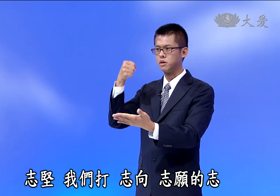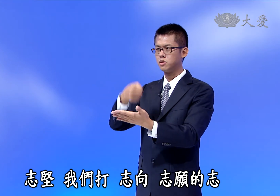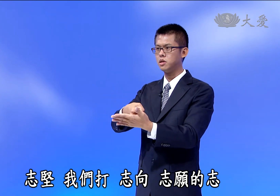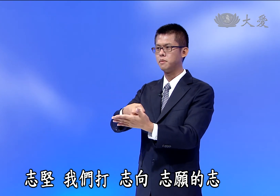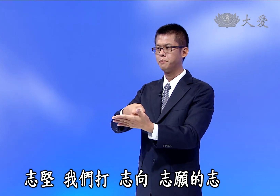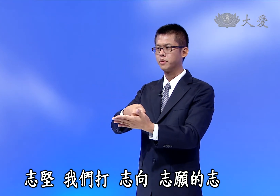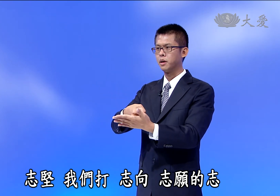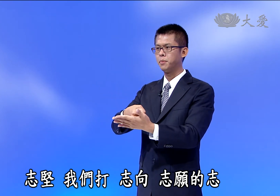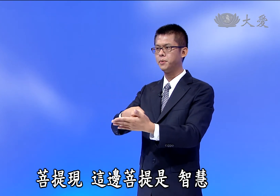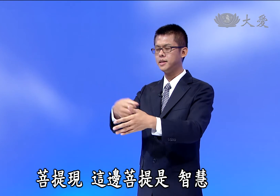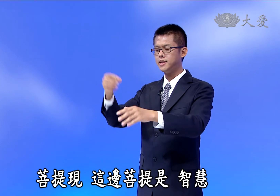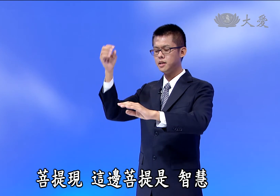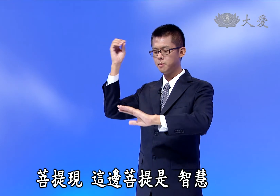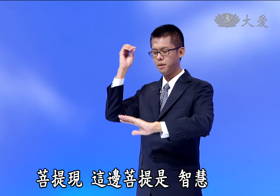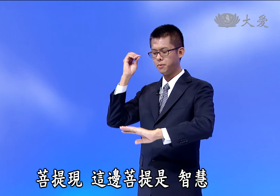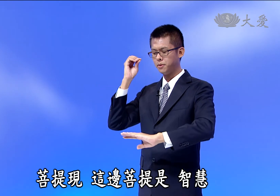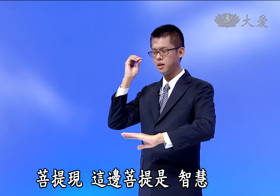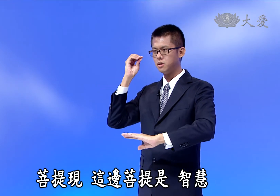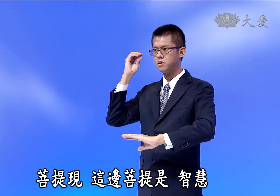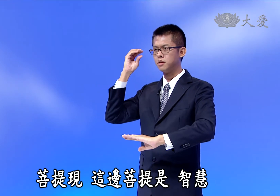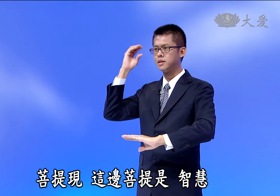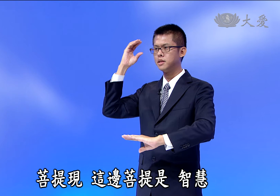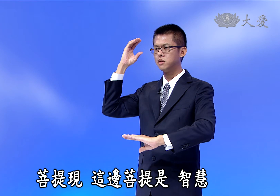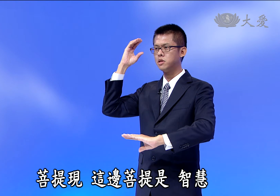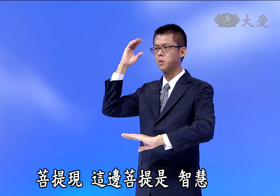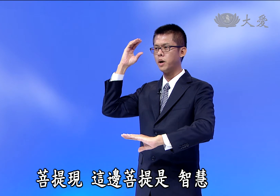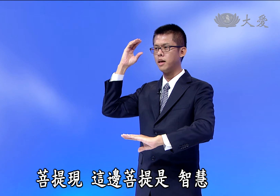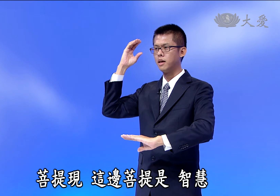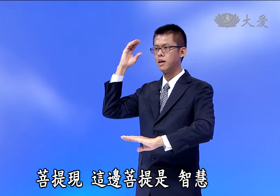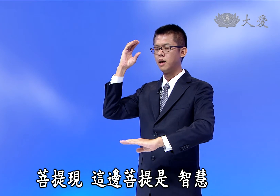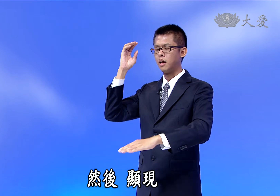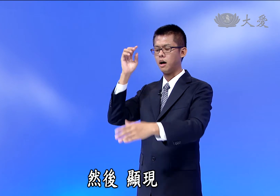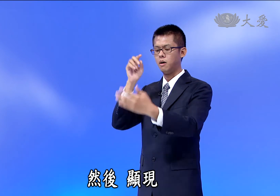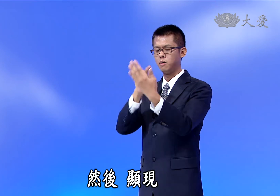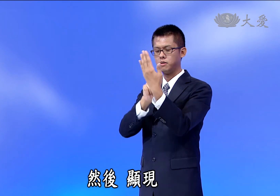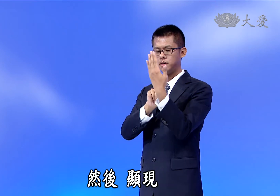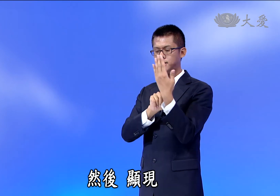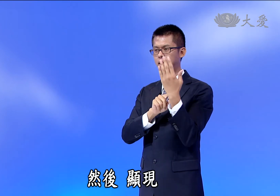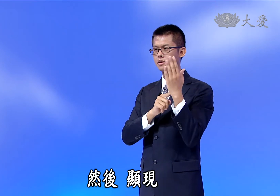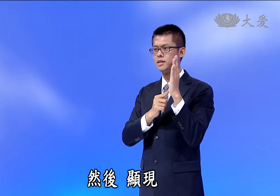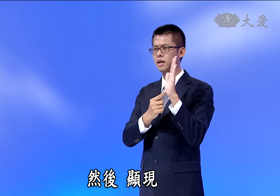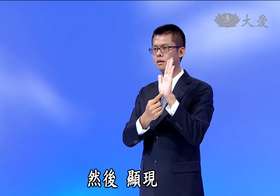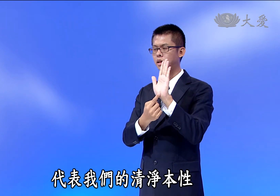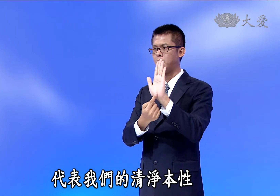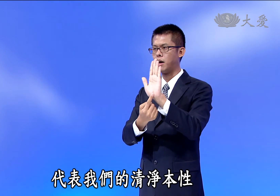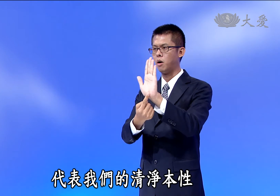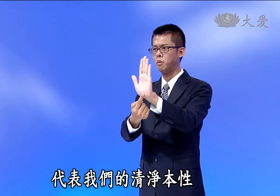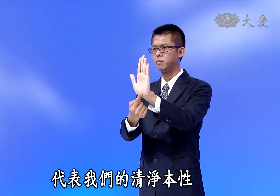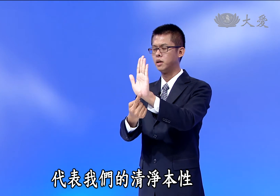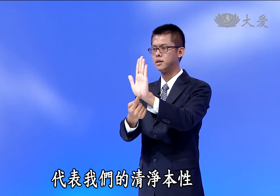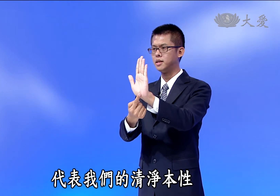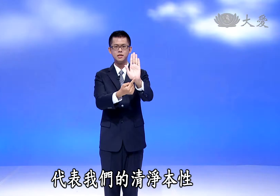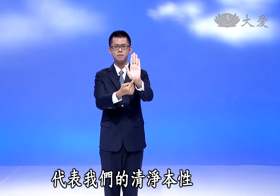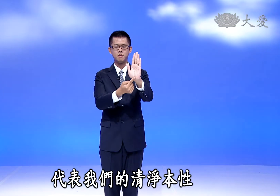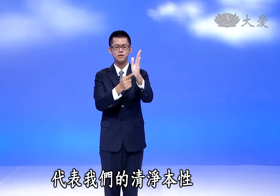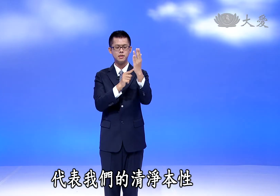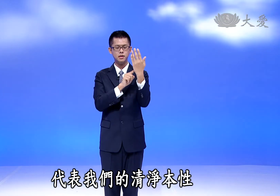志。菩提现，这边菩提是智慧，然后显现代表我们的清净本性已